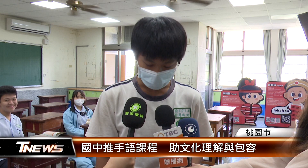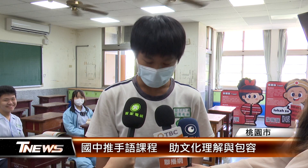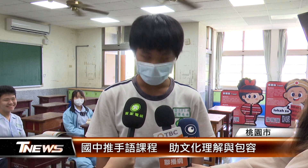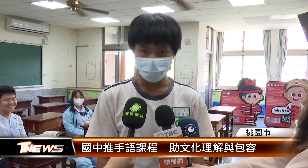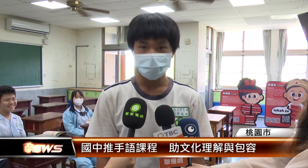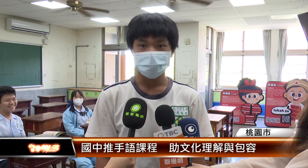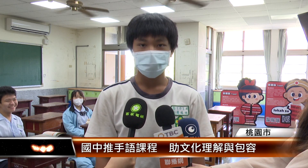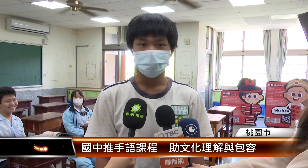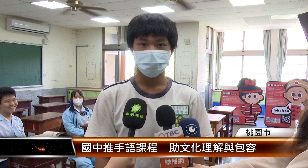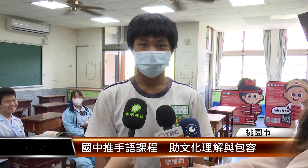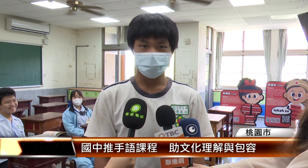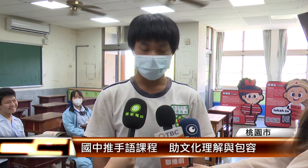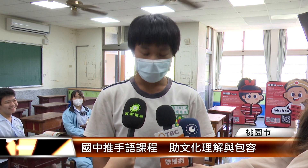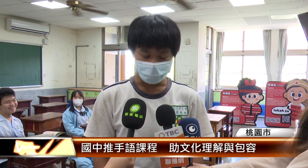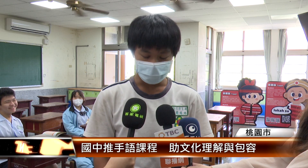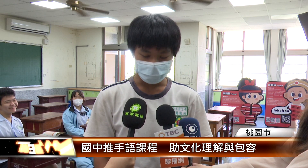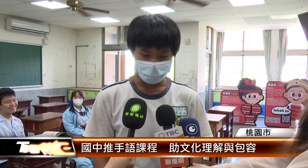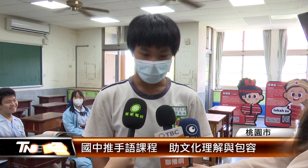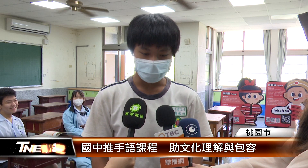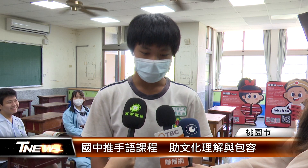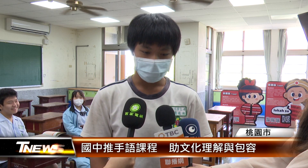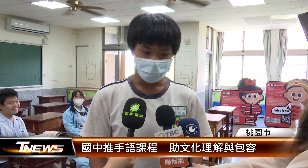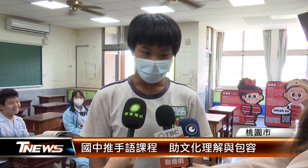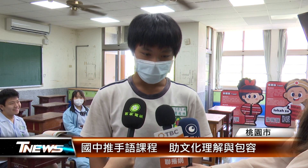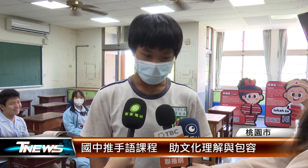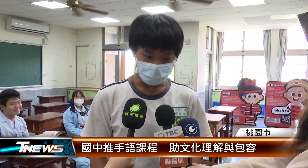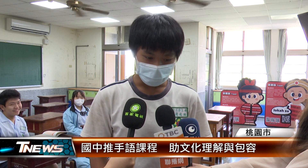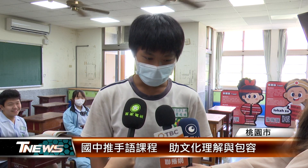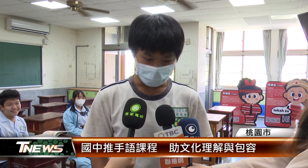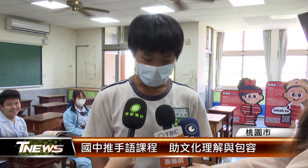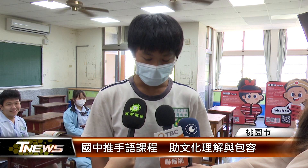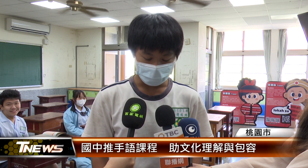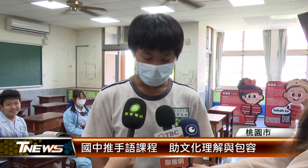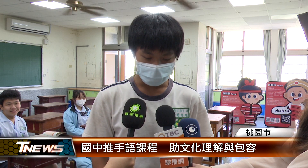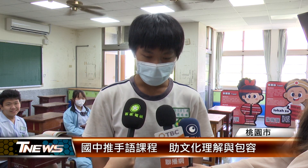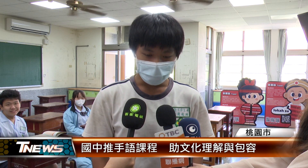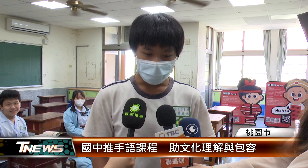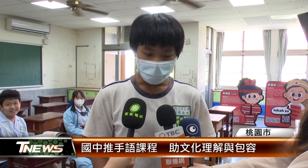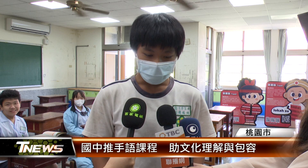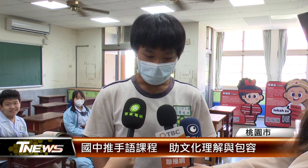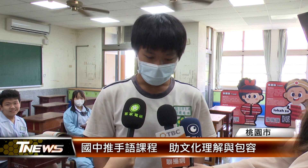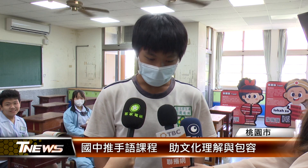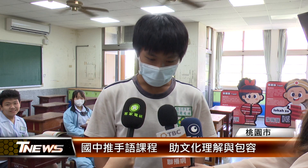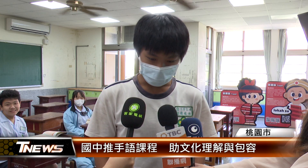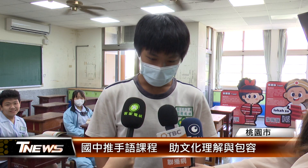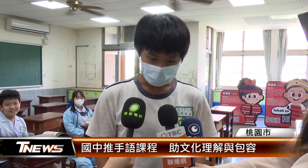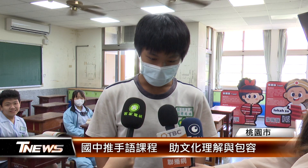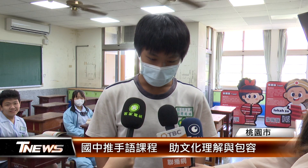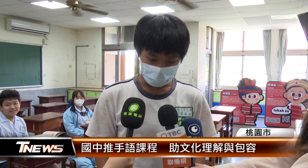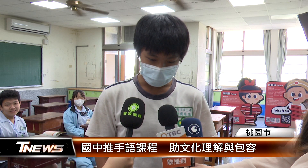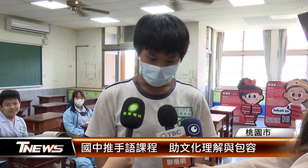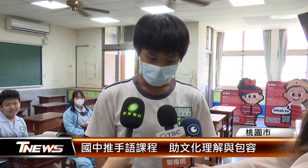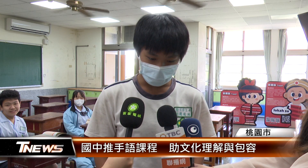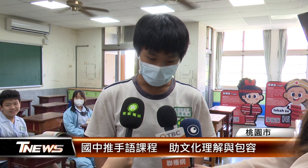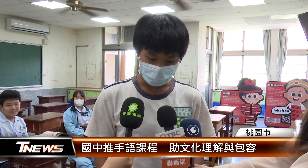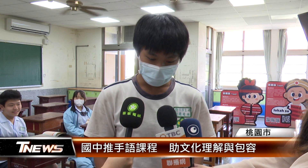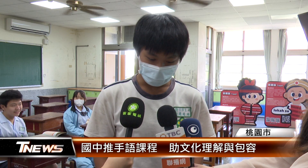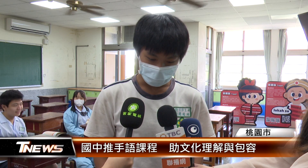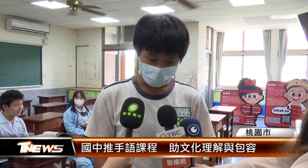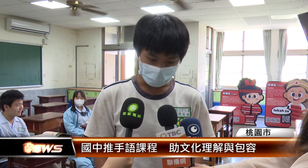多，对于这方面我虽然没有懂很多，但是这方面可以理解，对于一些听